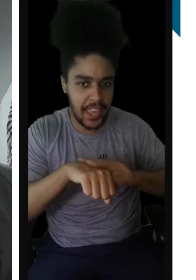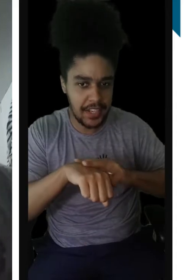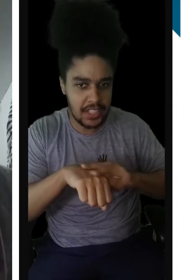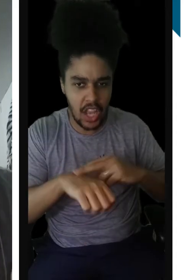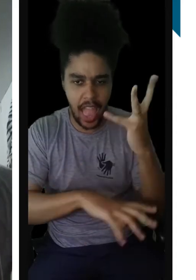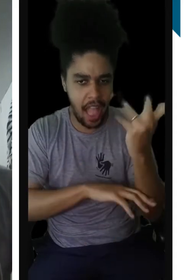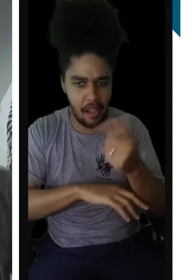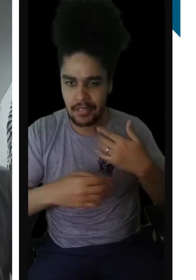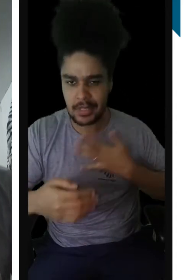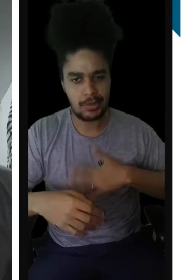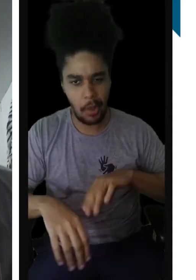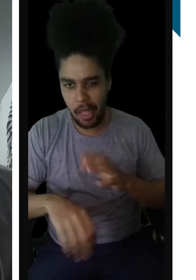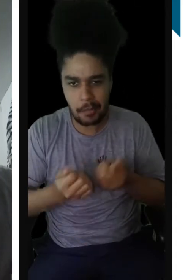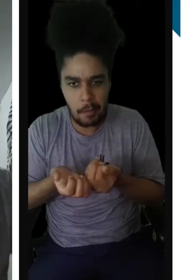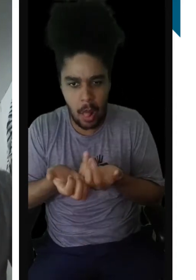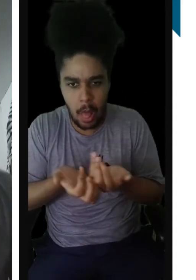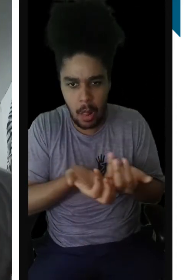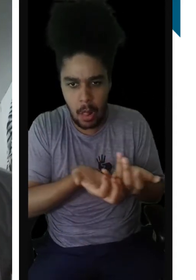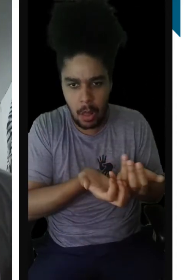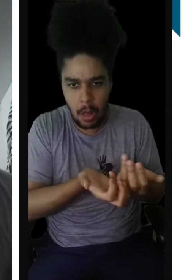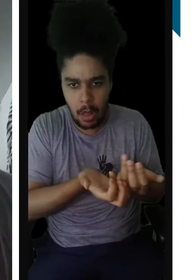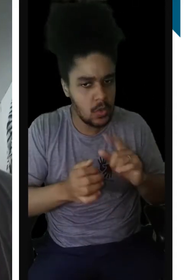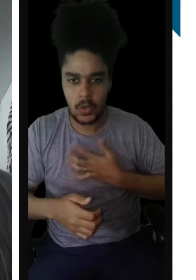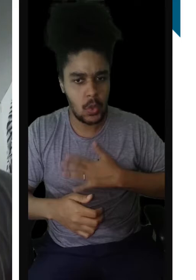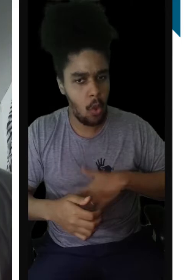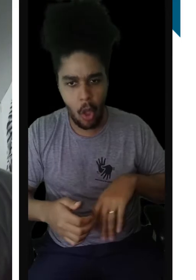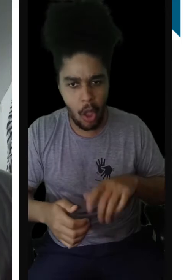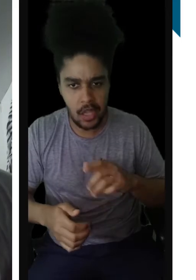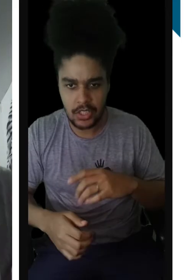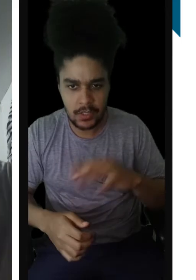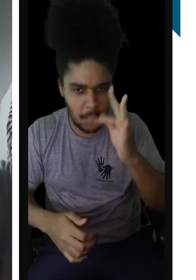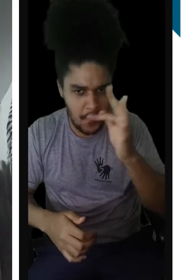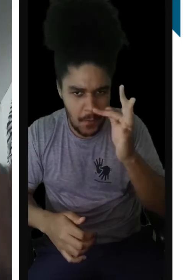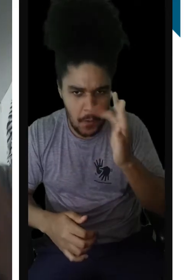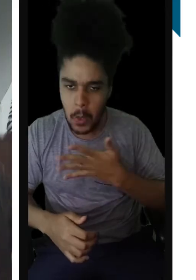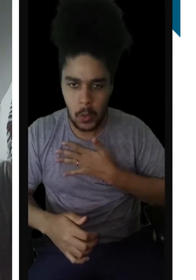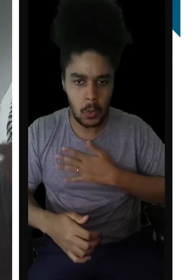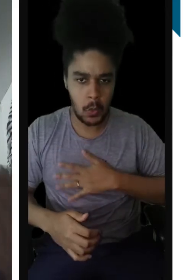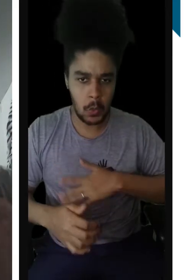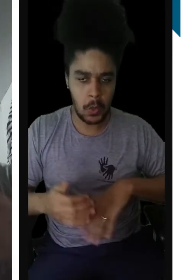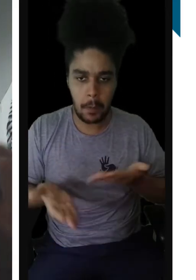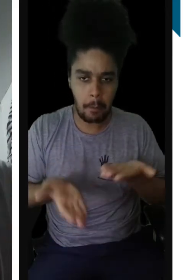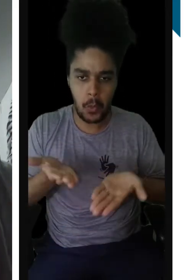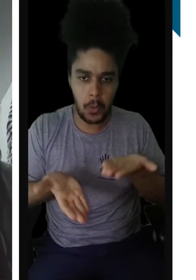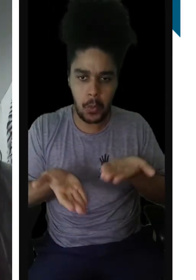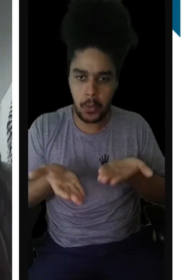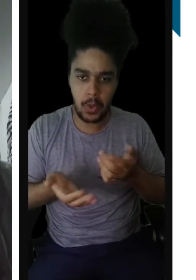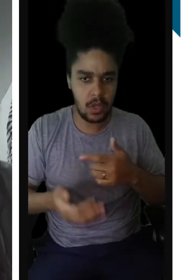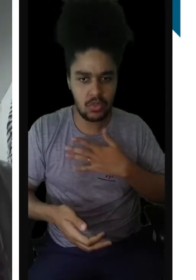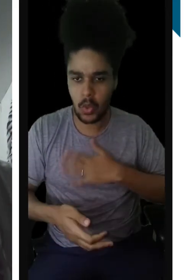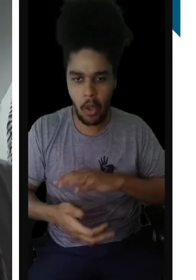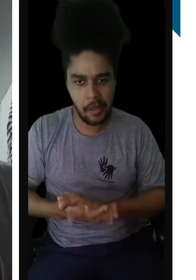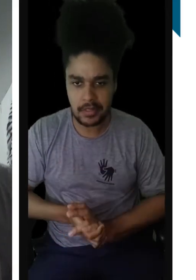as árvores, despreza a grama, despreza qualquer tipo de vegetação para dar uma balanceada no meio